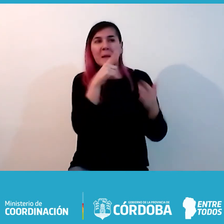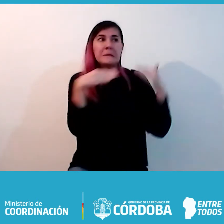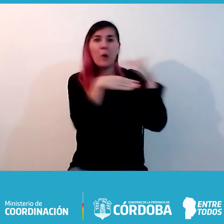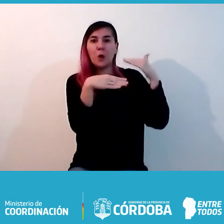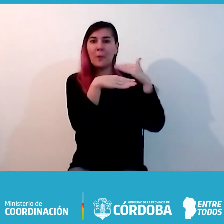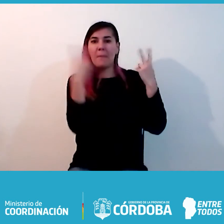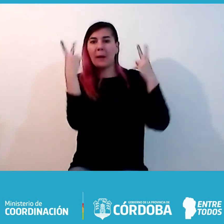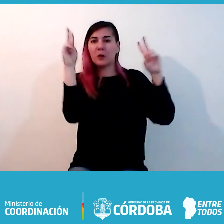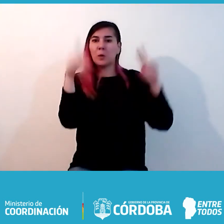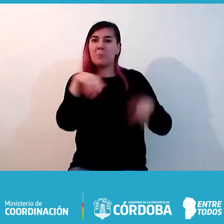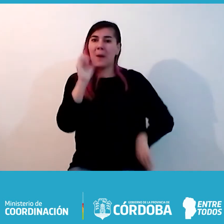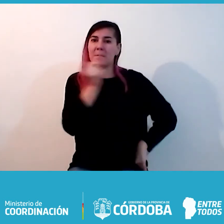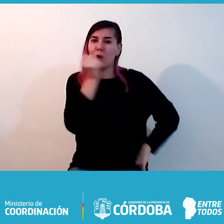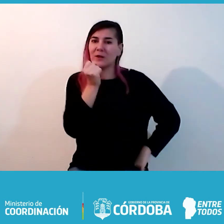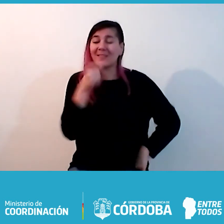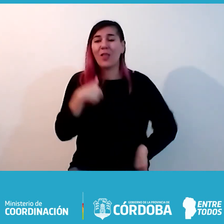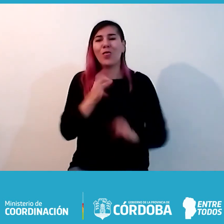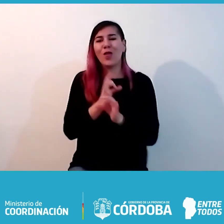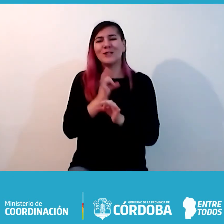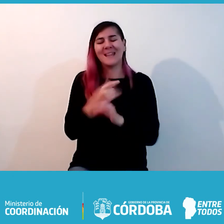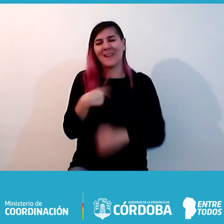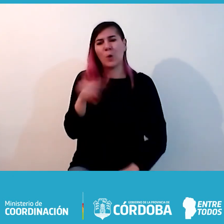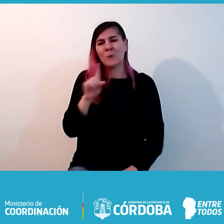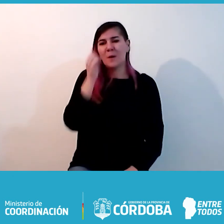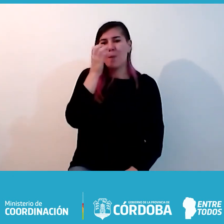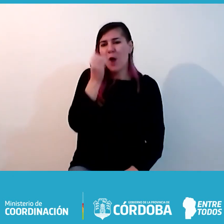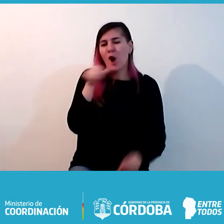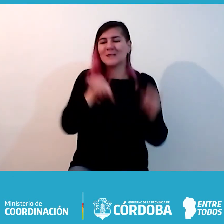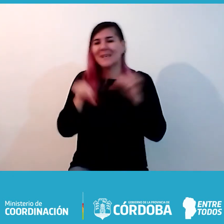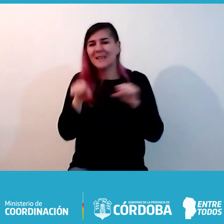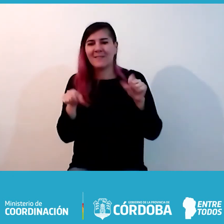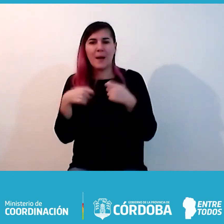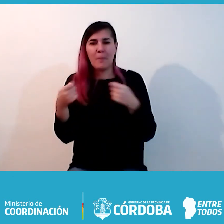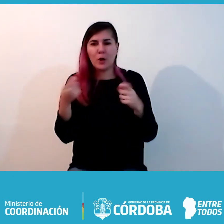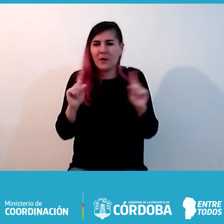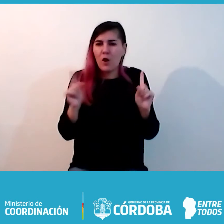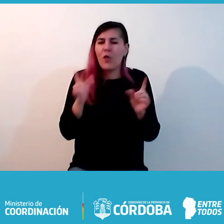importante. Es docente, dice, no bióloga, científica ni política.